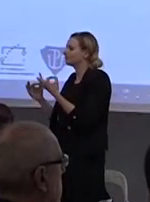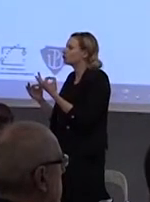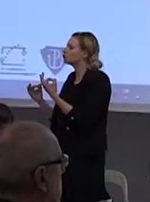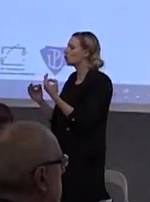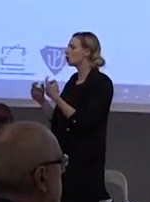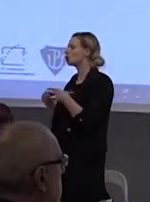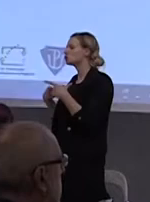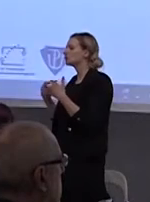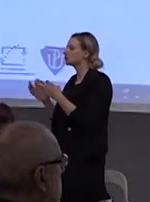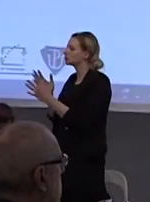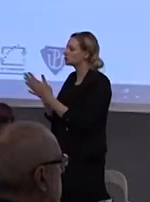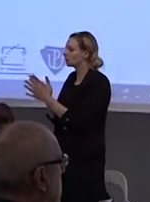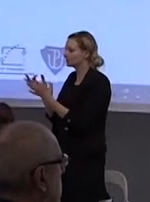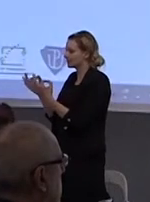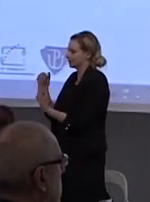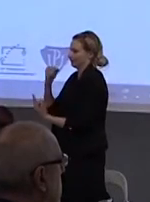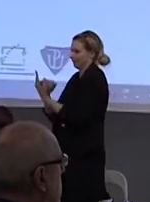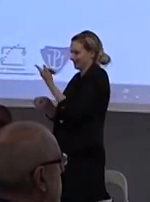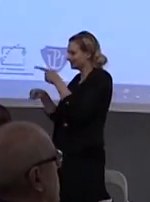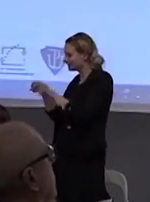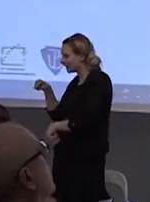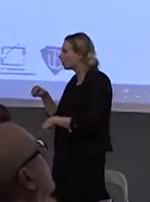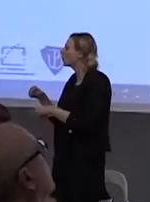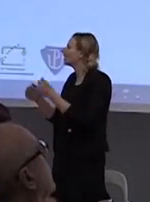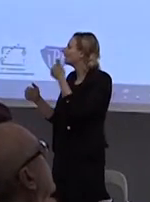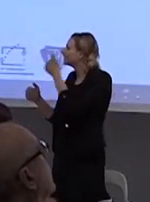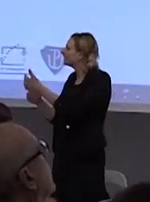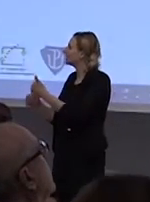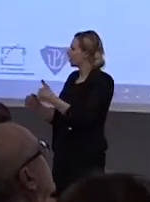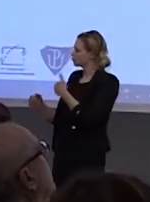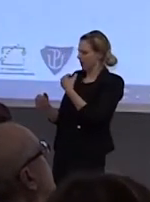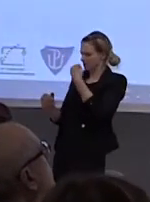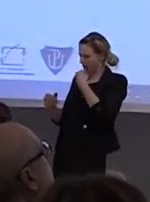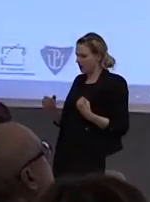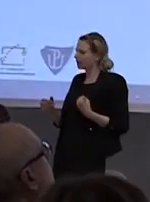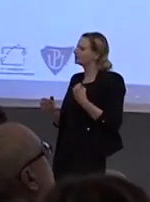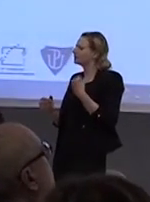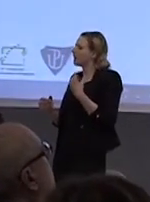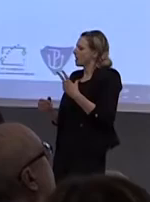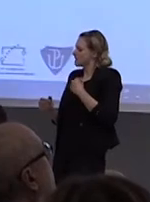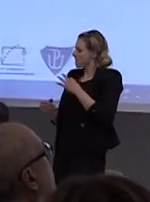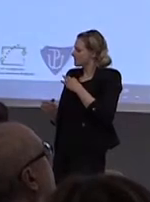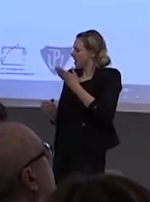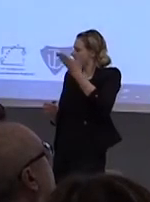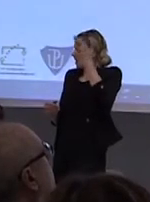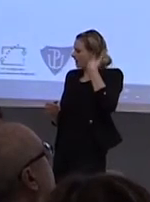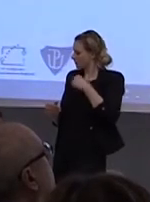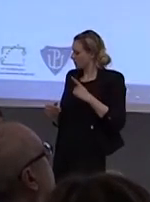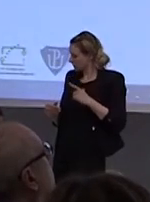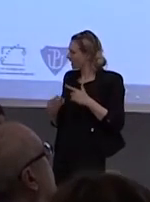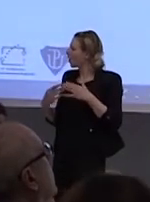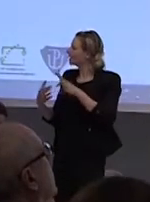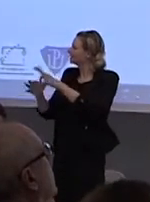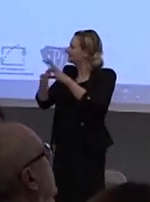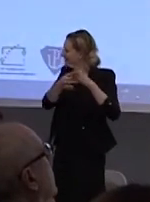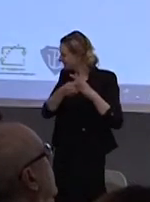mnohokrát v životě jsem byla závislá na pomoci svých přátel ještě ze školy, mnohokrát jsem pomohla já jim. A ráda bych, abyste si teď každý vzpomněl